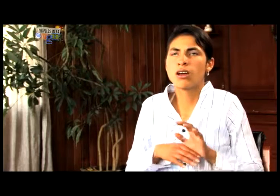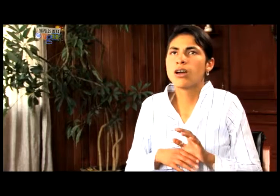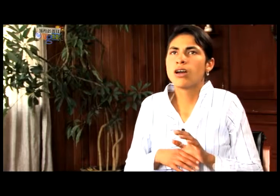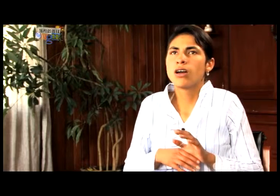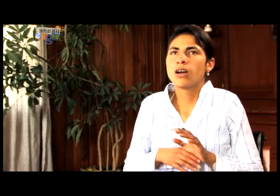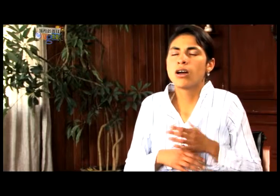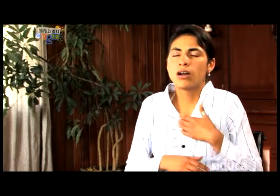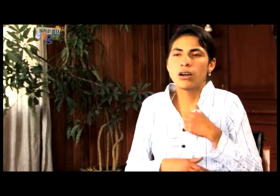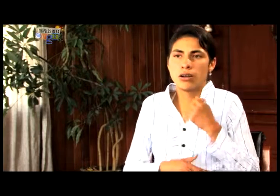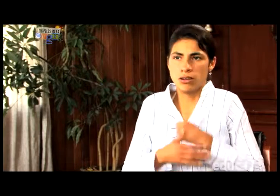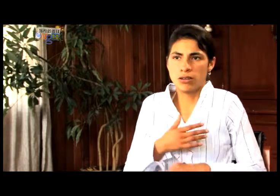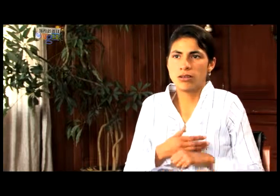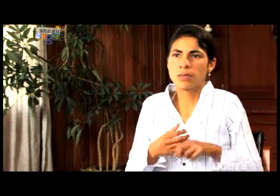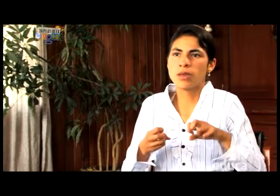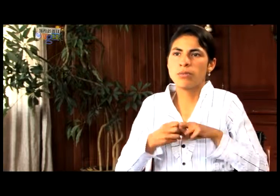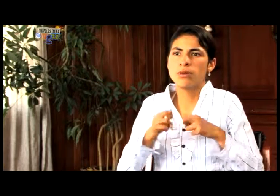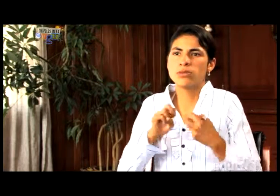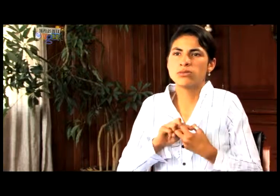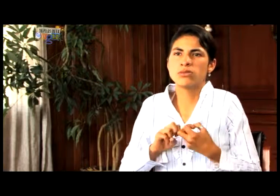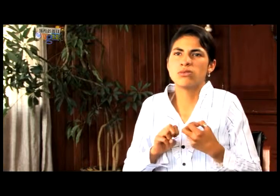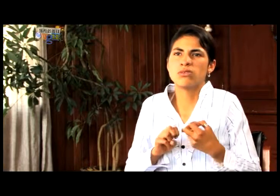Yo cuando nací tuve problemas de salud.